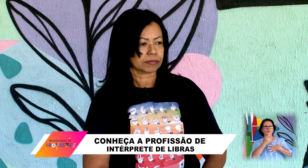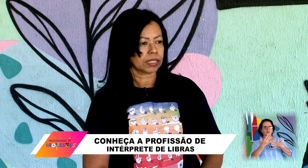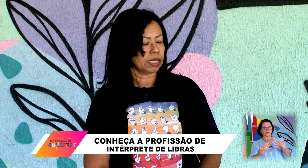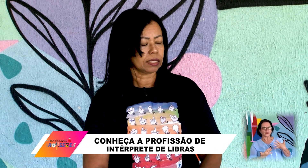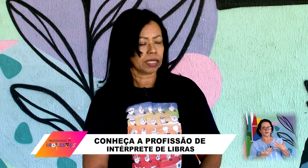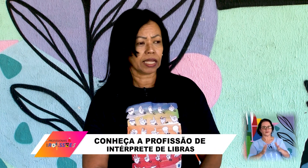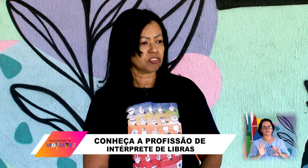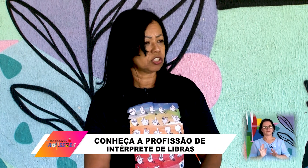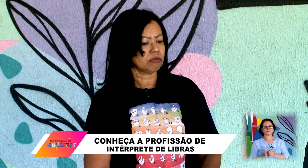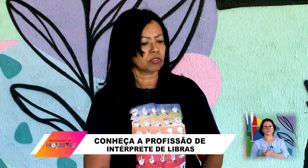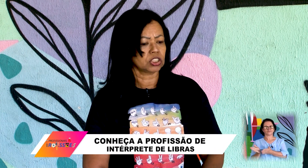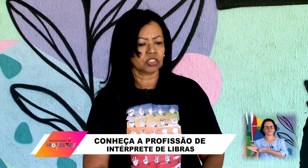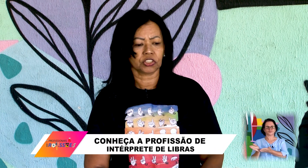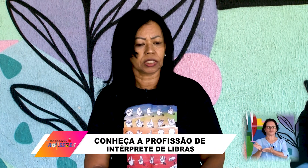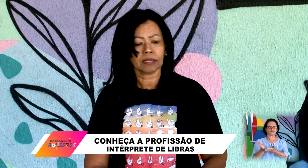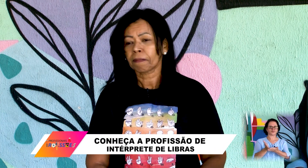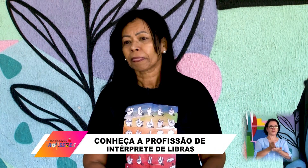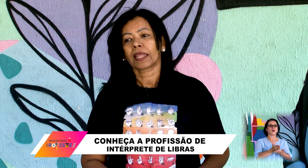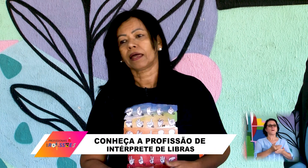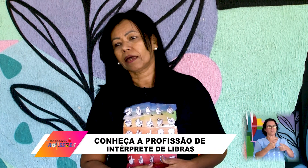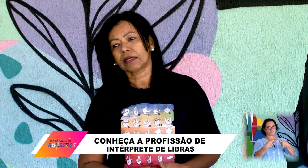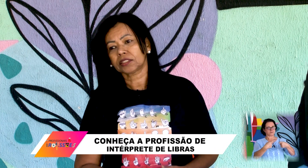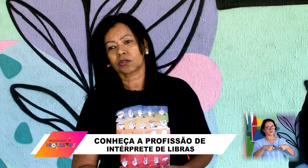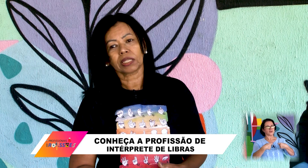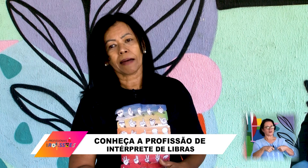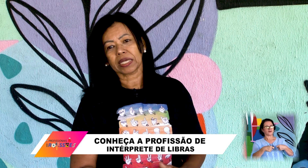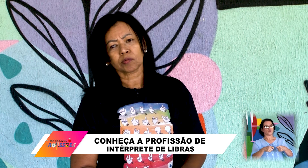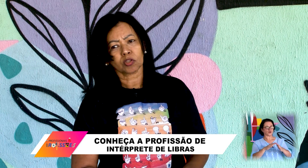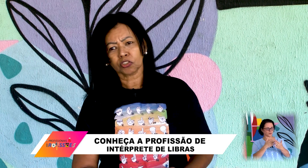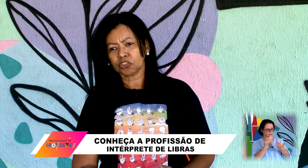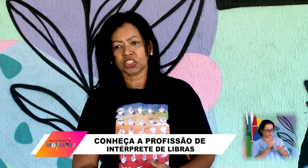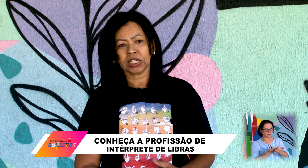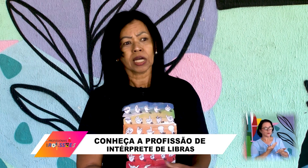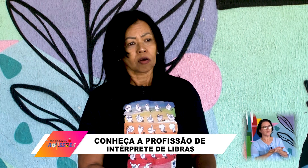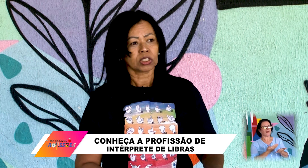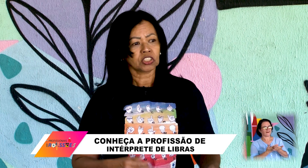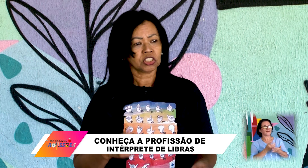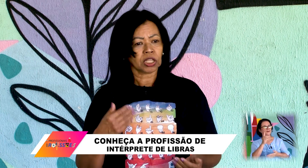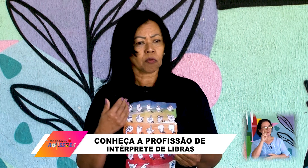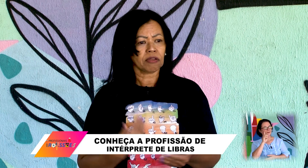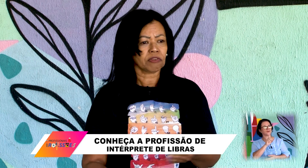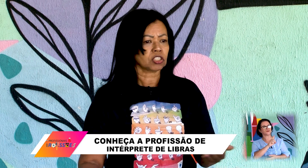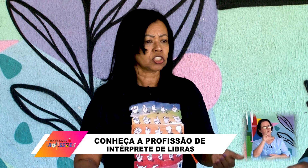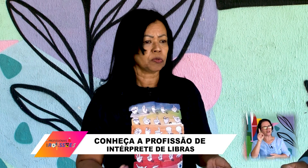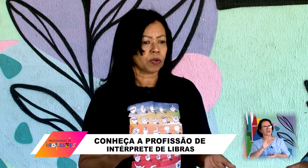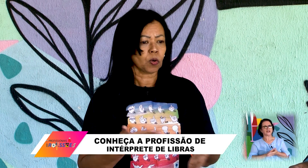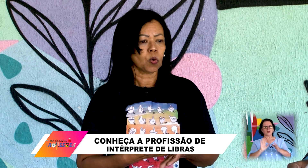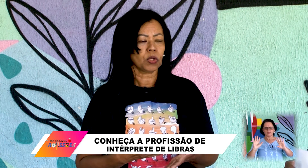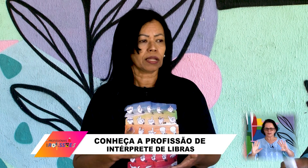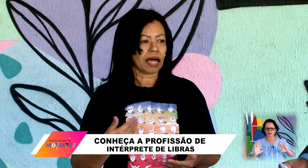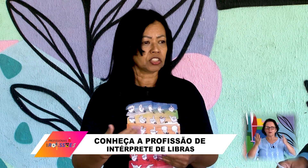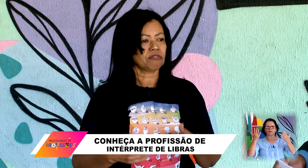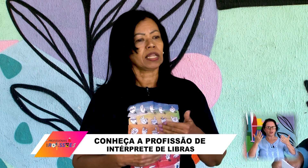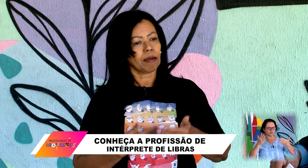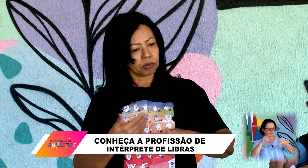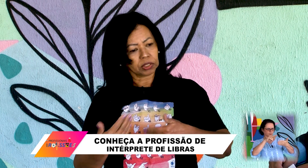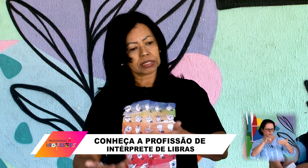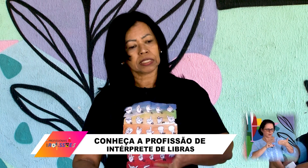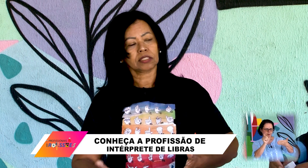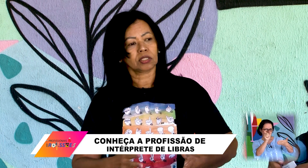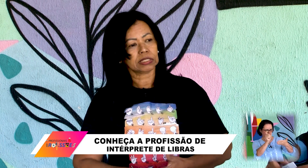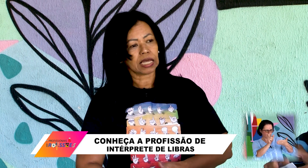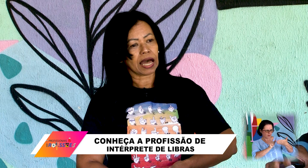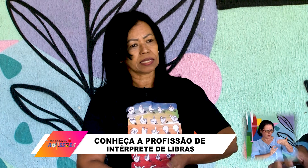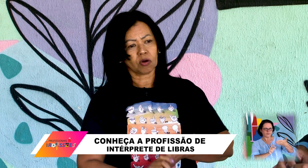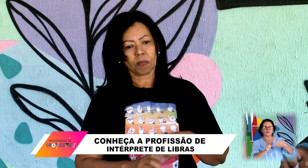Libras. Negativo, hoje em dia estudar mesmo, todo dia. Quando a gente tem um evento, a gente procura lá, a gente vai lá, procura